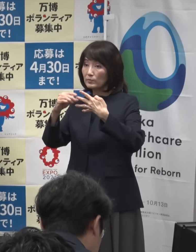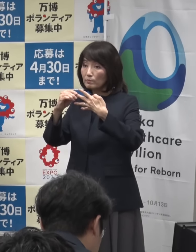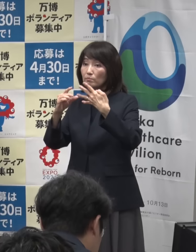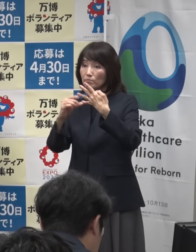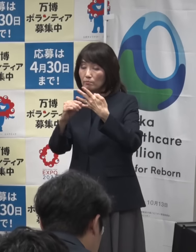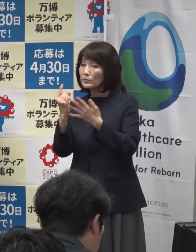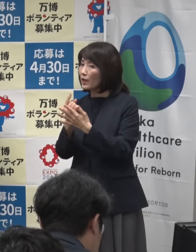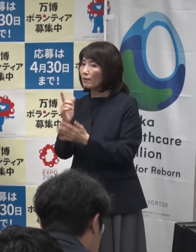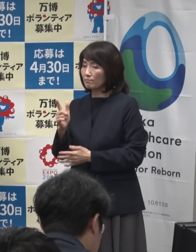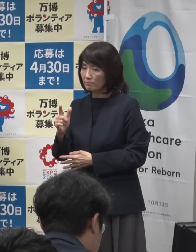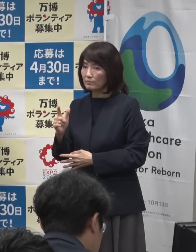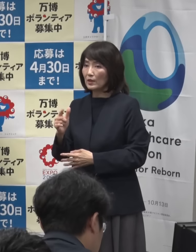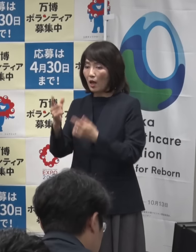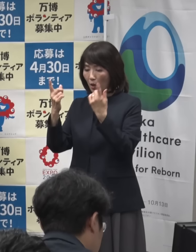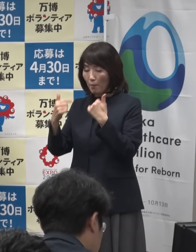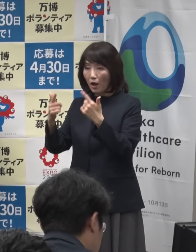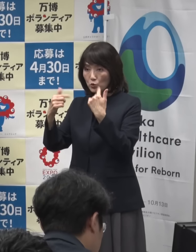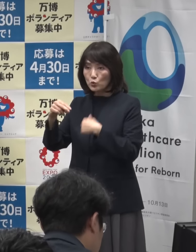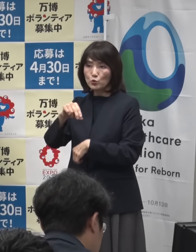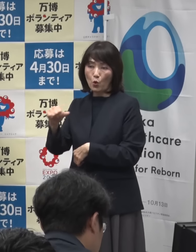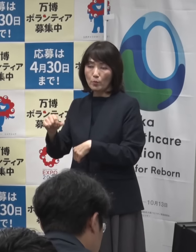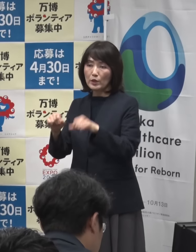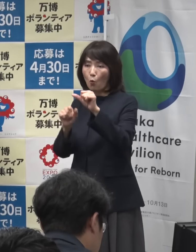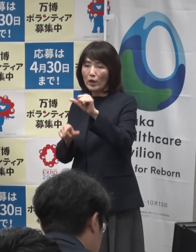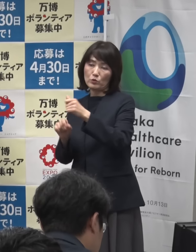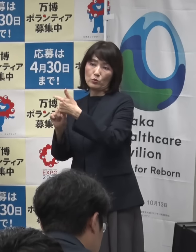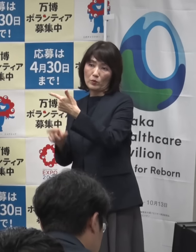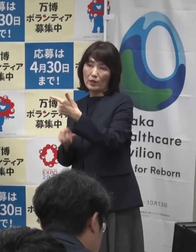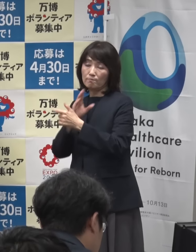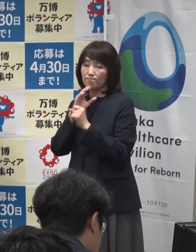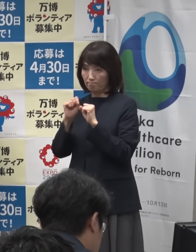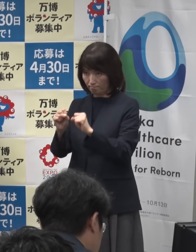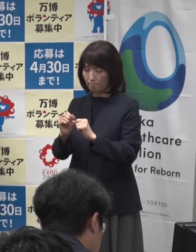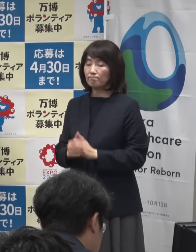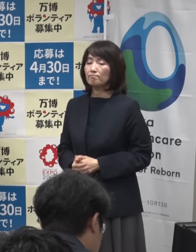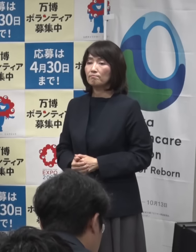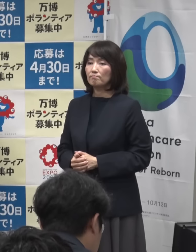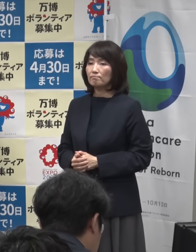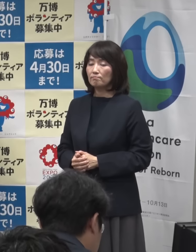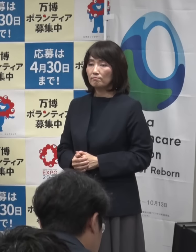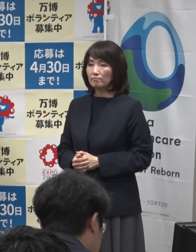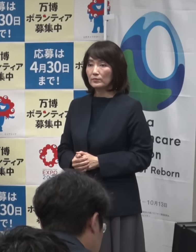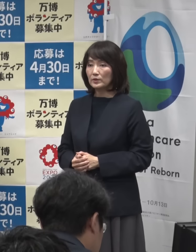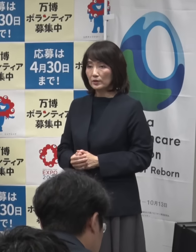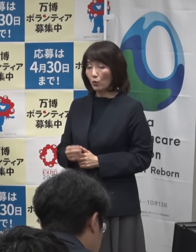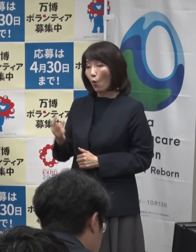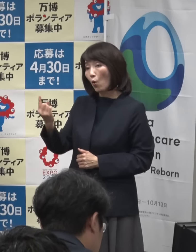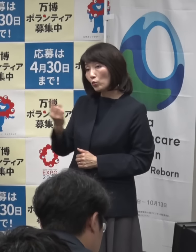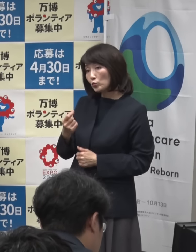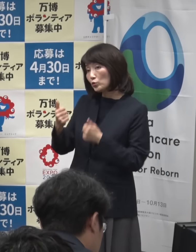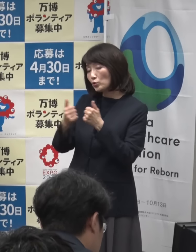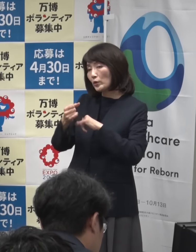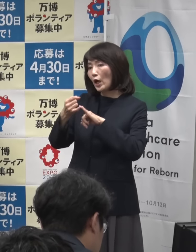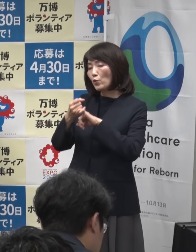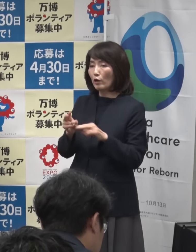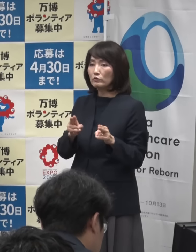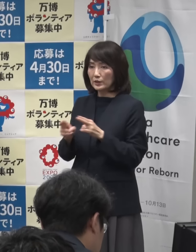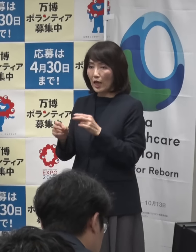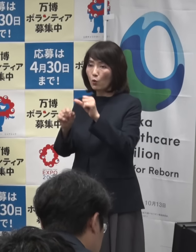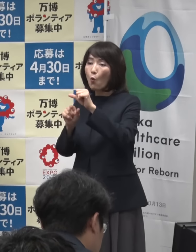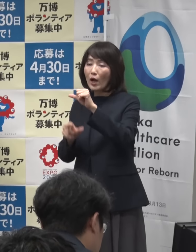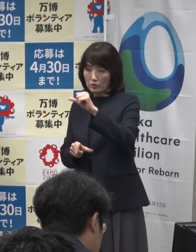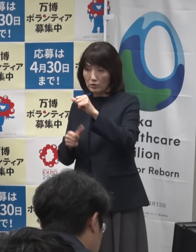を毎週土曜日、5月6月は実施をいたします。来所相談は予約制にさせていただきます。またこの5月の土曜